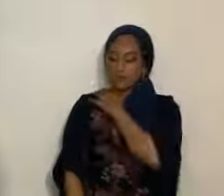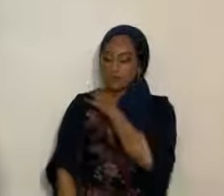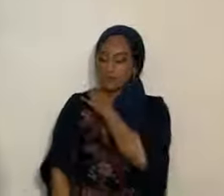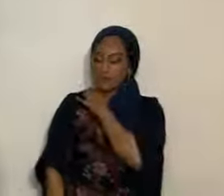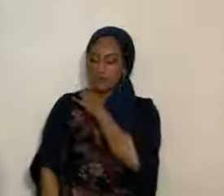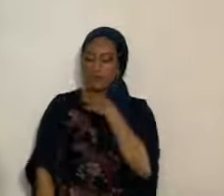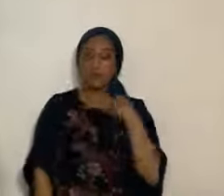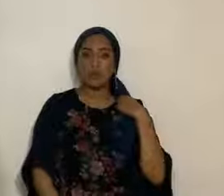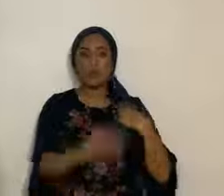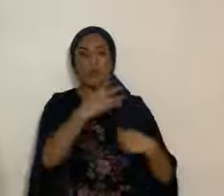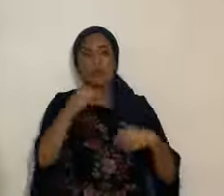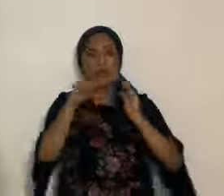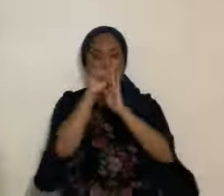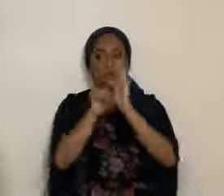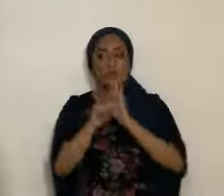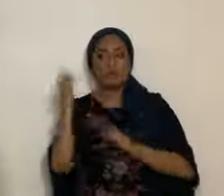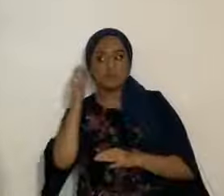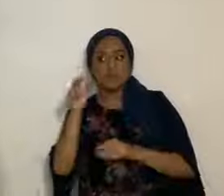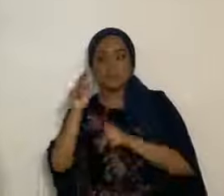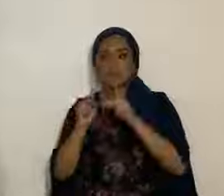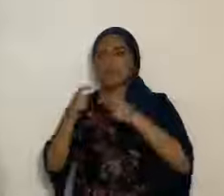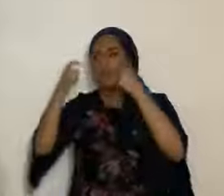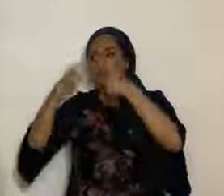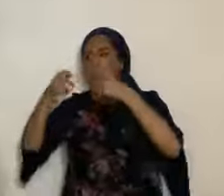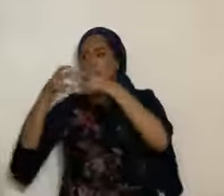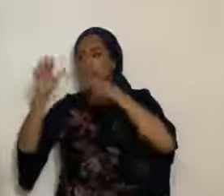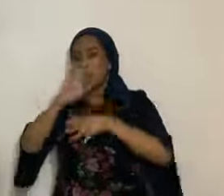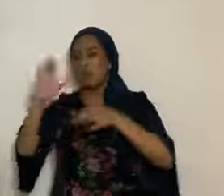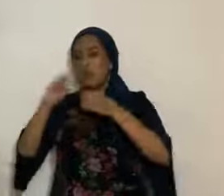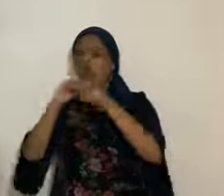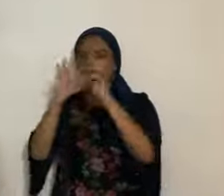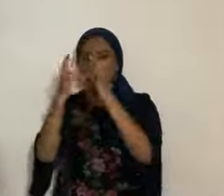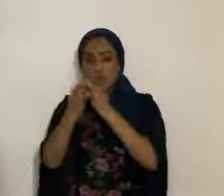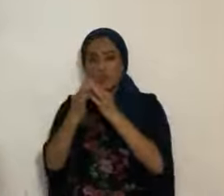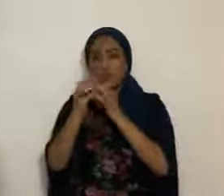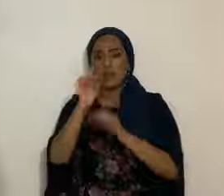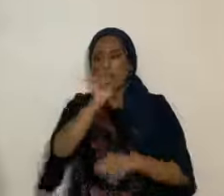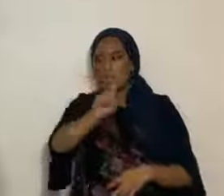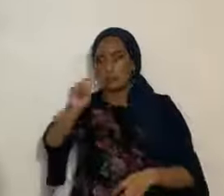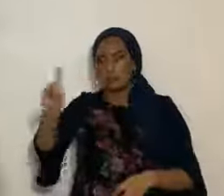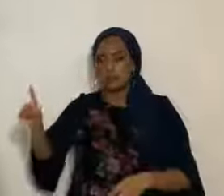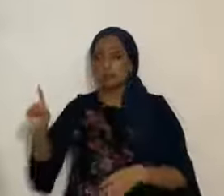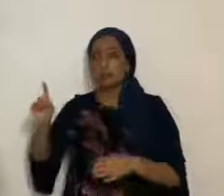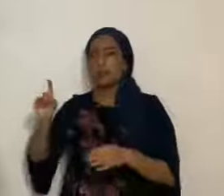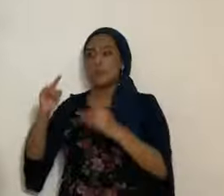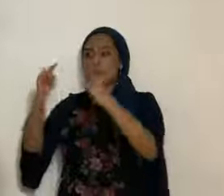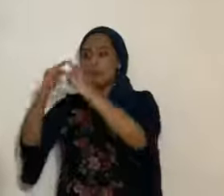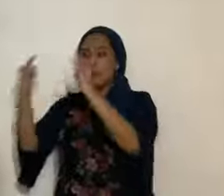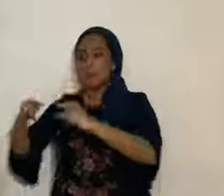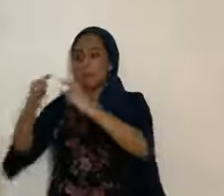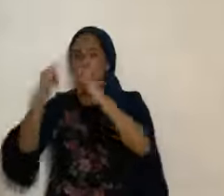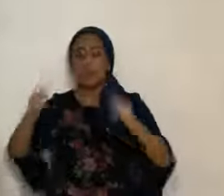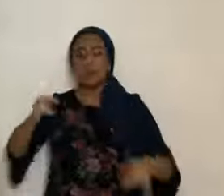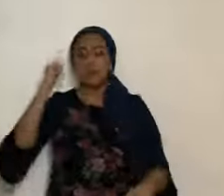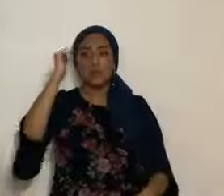y oyó Moisés al pueblo que lloraba por sus familias, cada uno a la puerta de su tienda. Y la ira de Yahweh se encendió